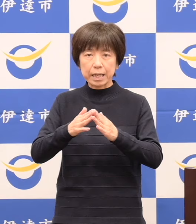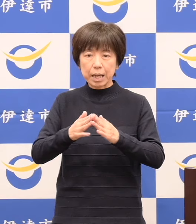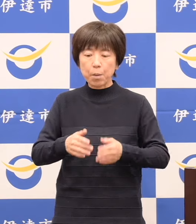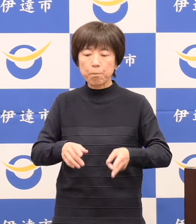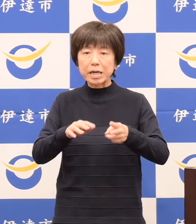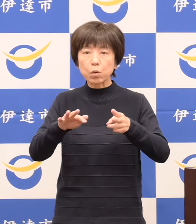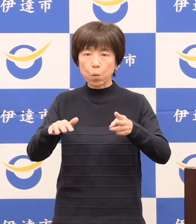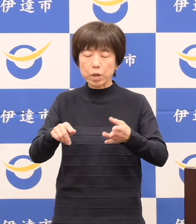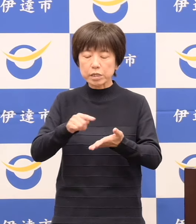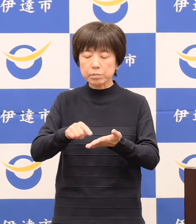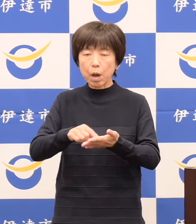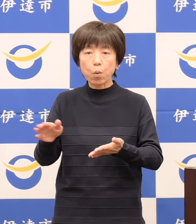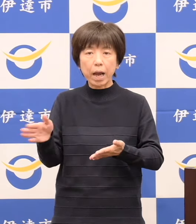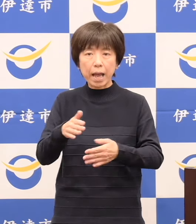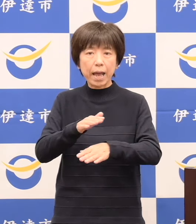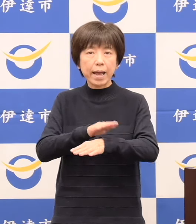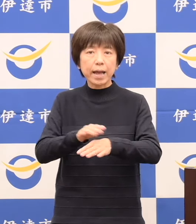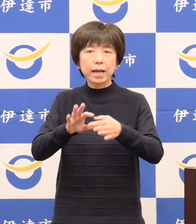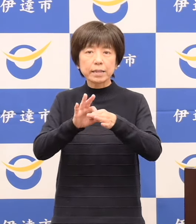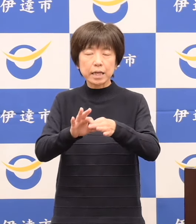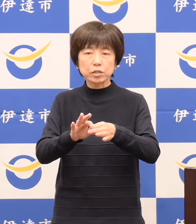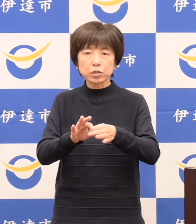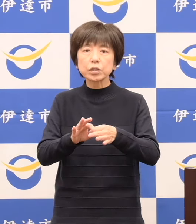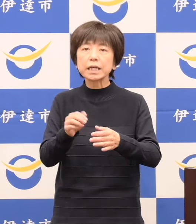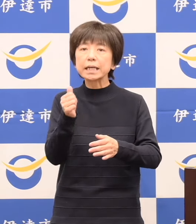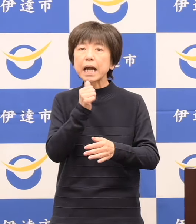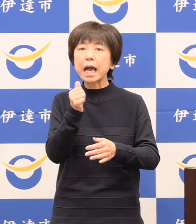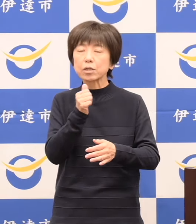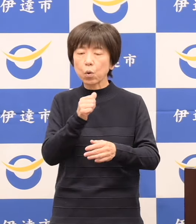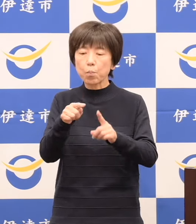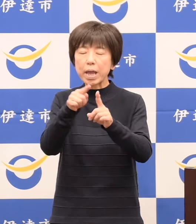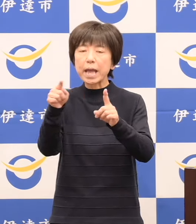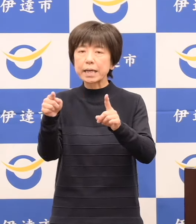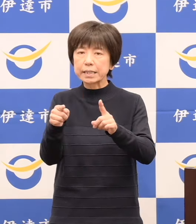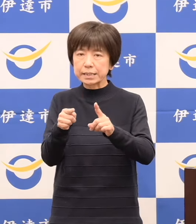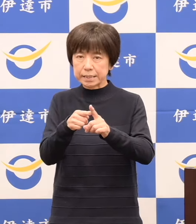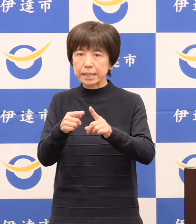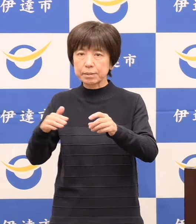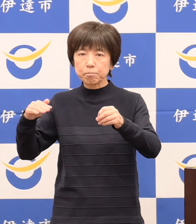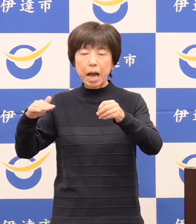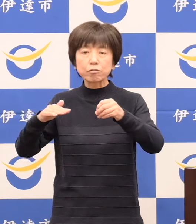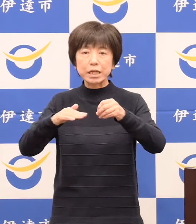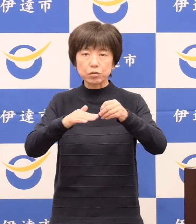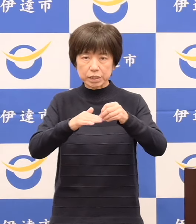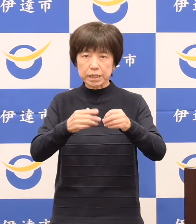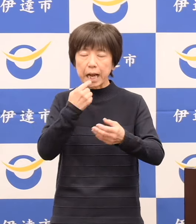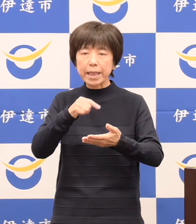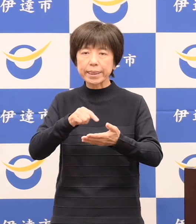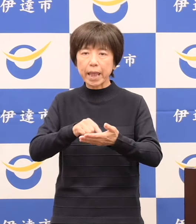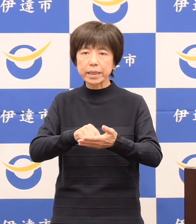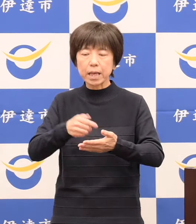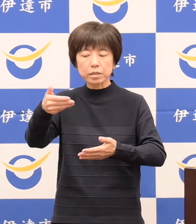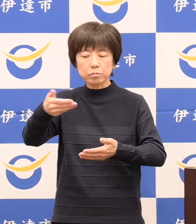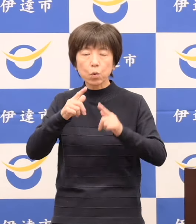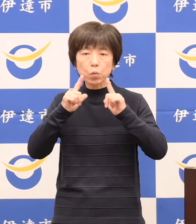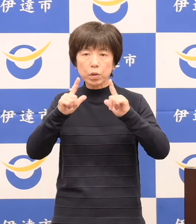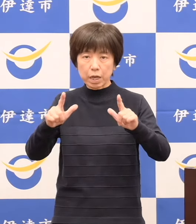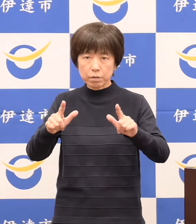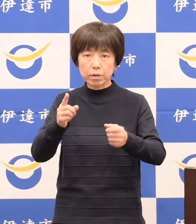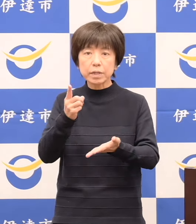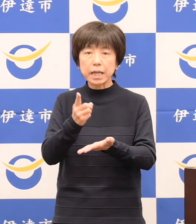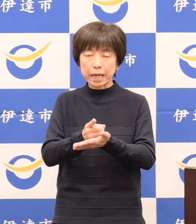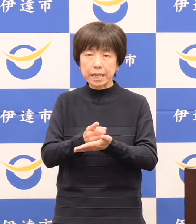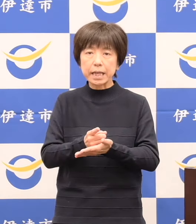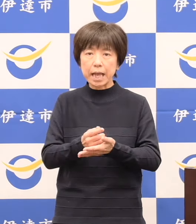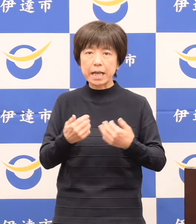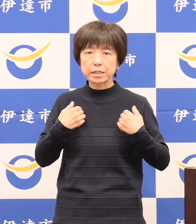から手続きガイドのページにアクセスをし、簡単な質問に答えていただくことで必要書類や自